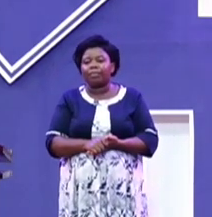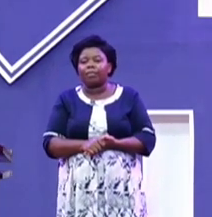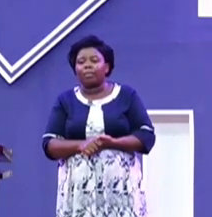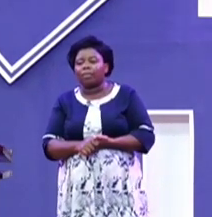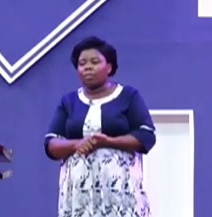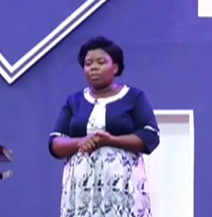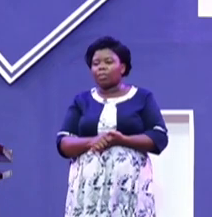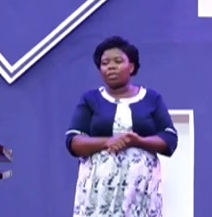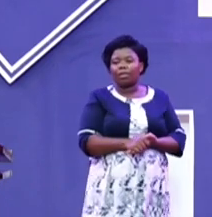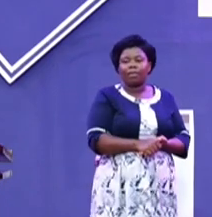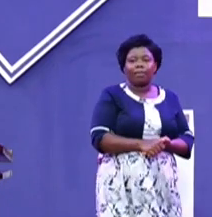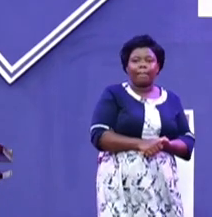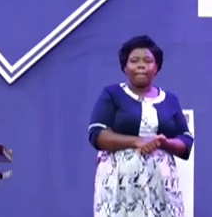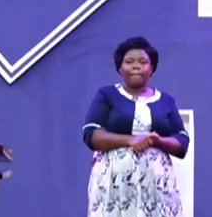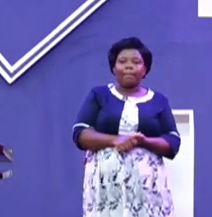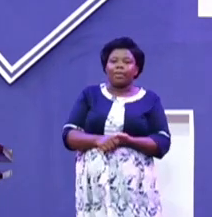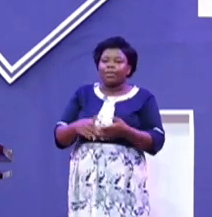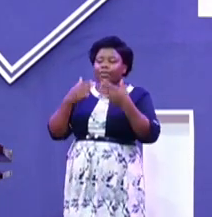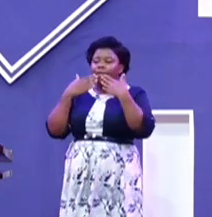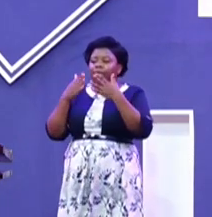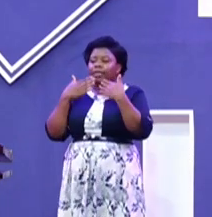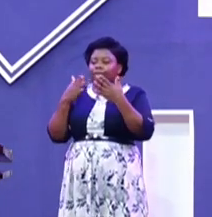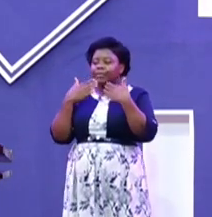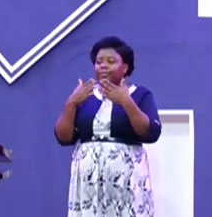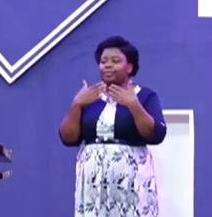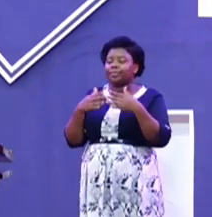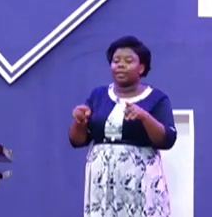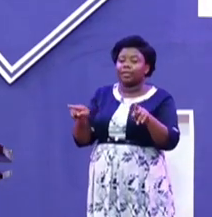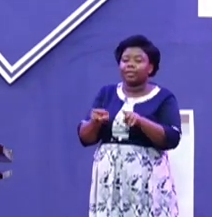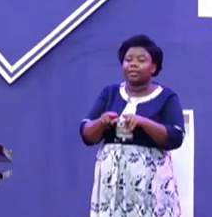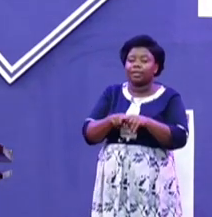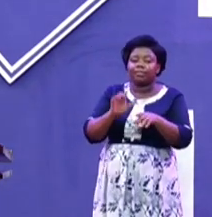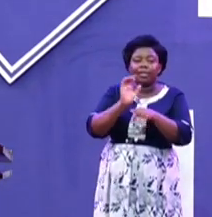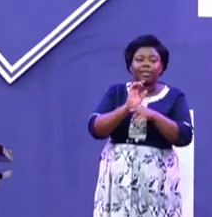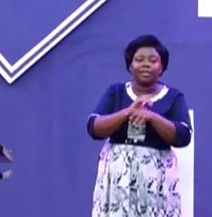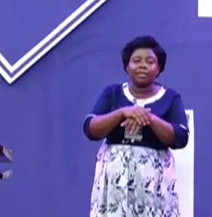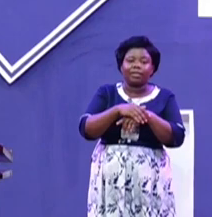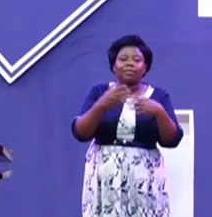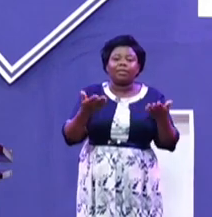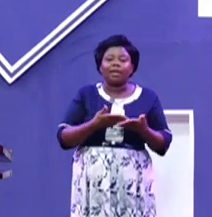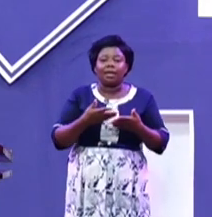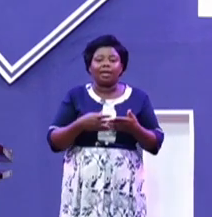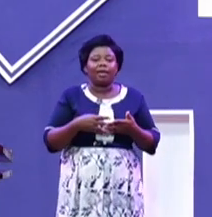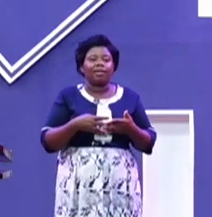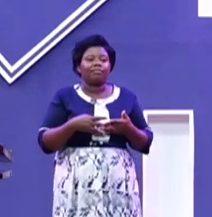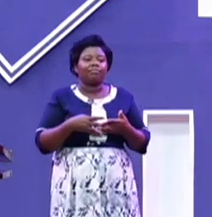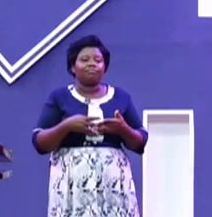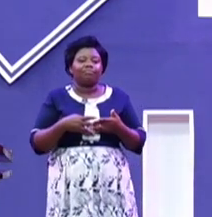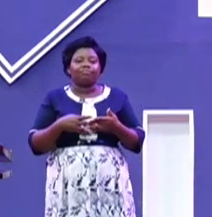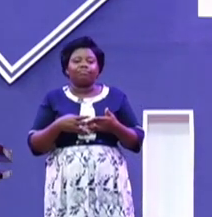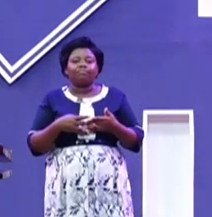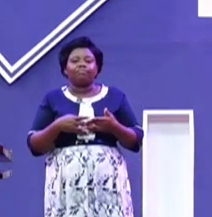nnyo Musumba. Amiina. Twagala okwebaza n'ekkanisa yaffe okubanga ewa pulatifoomu abantu okubanga bakola